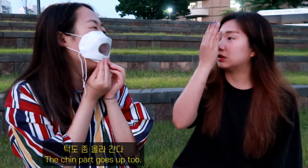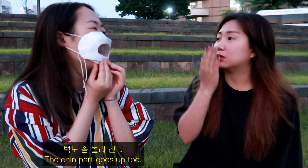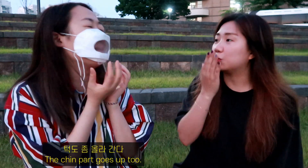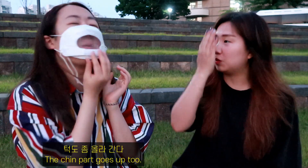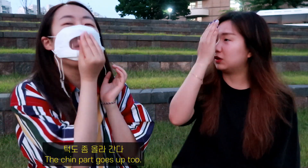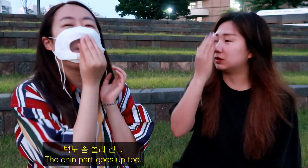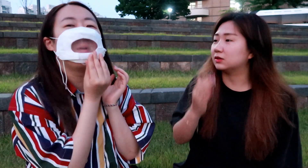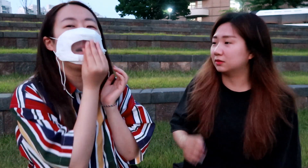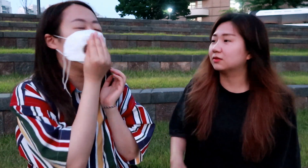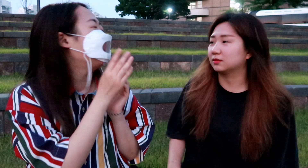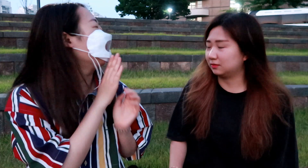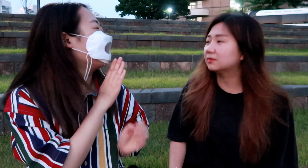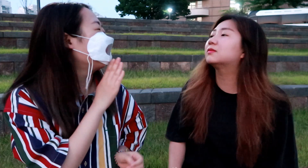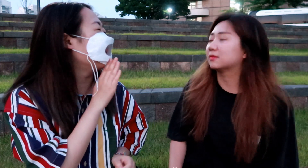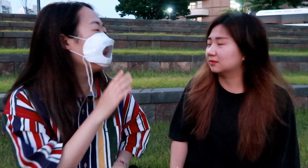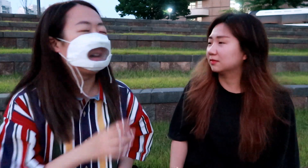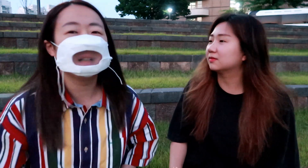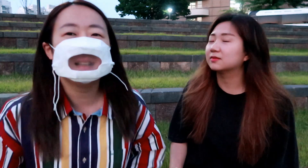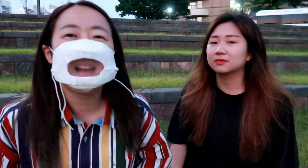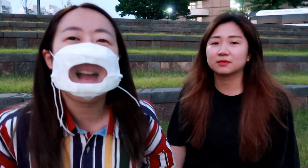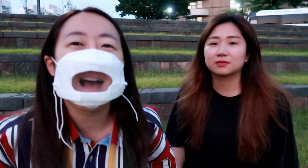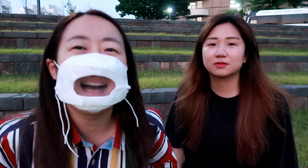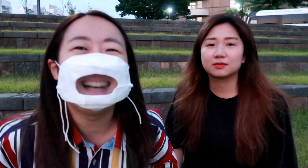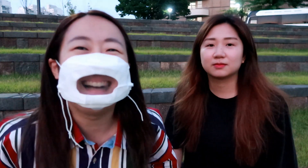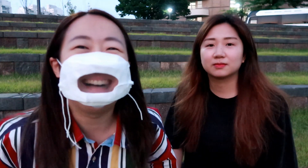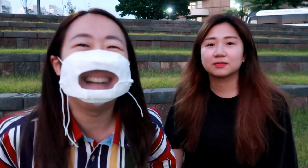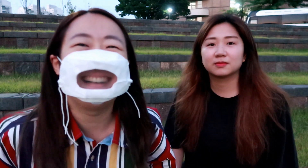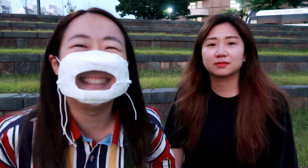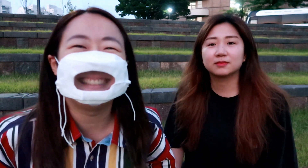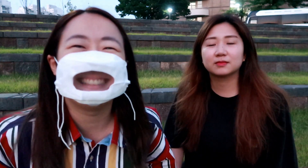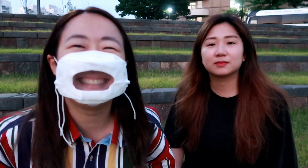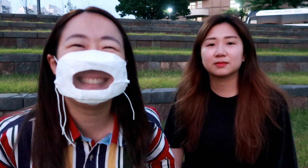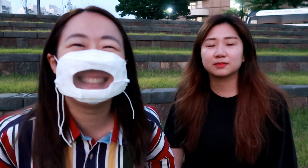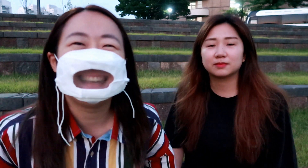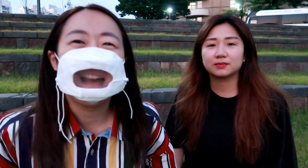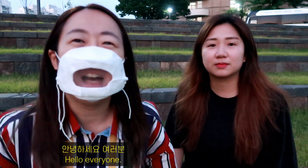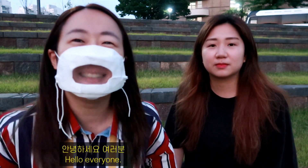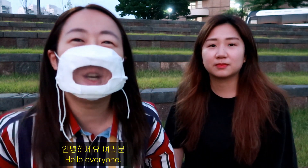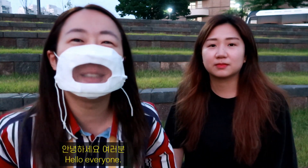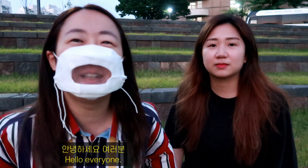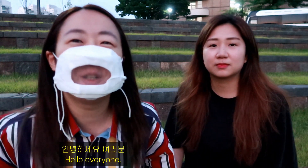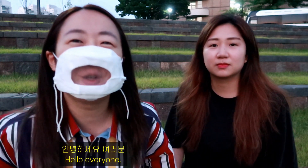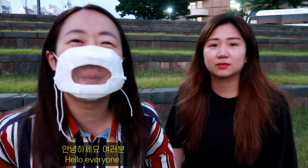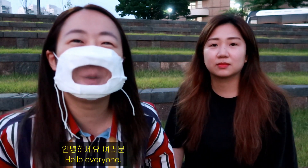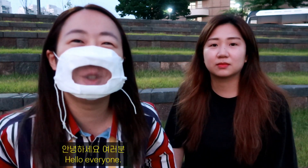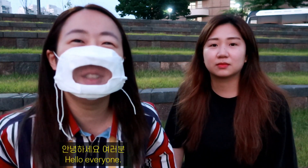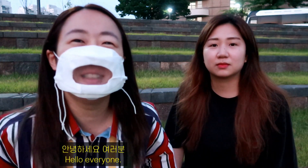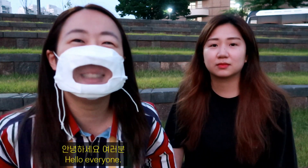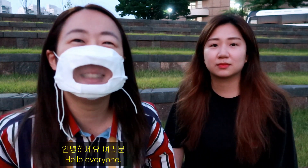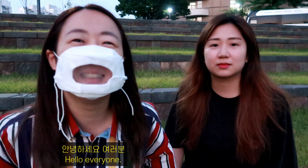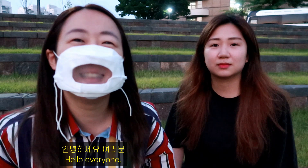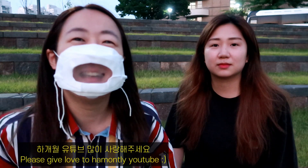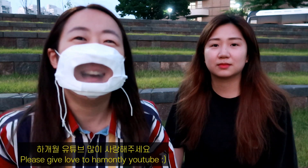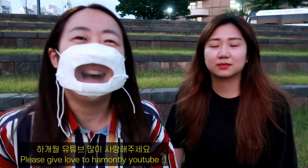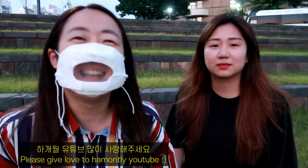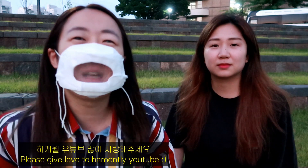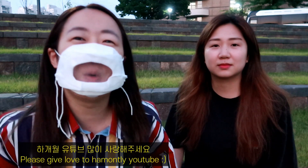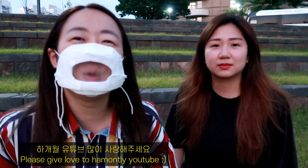여기도 올라가. 맞아, 올라가. 아. 안녕하세요, 여러분. 4개월